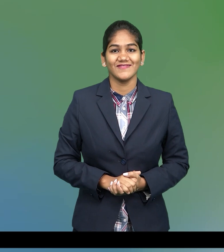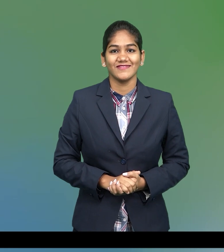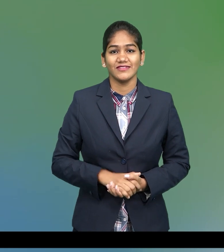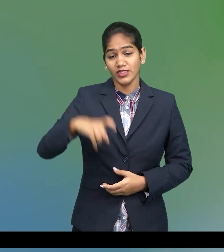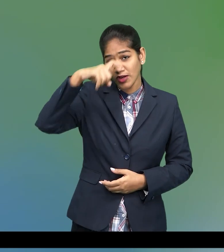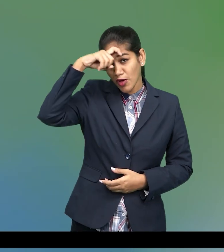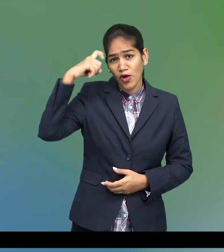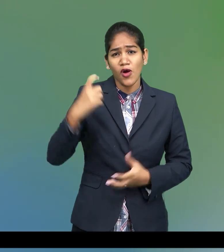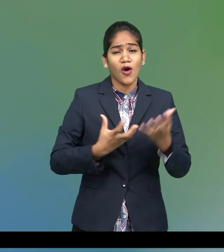వేడి,